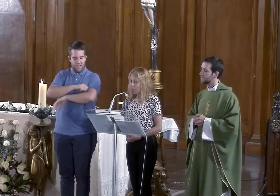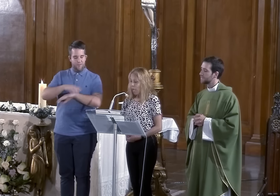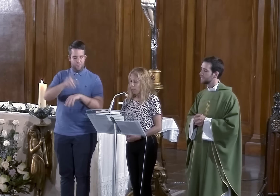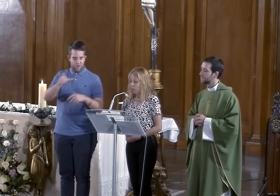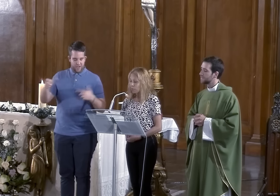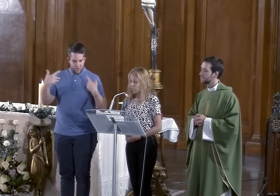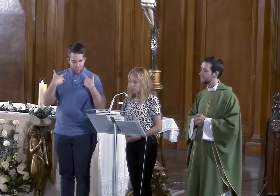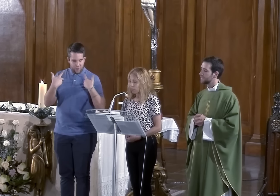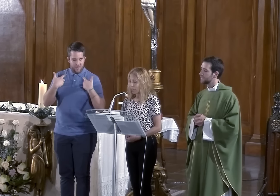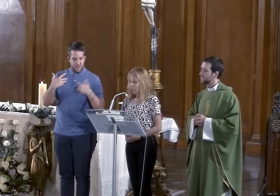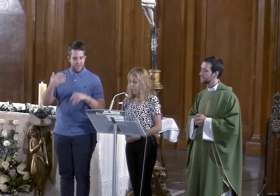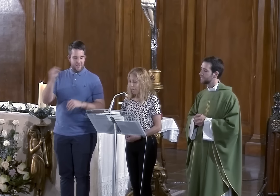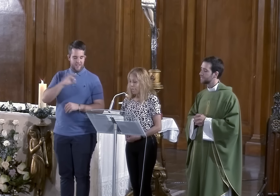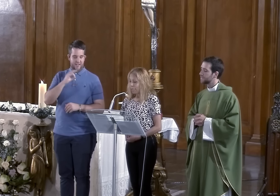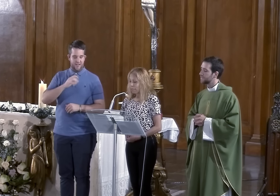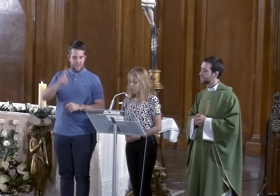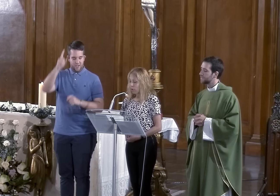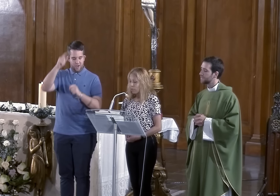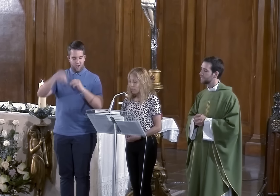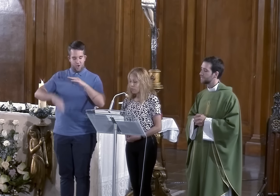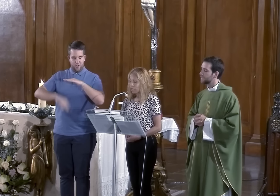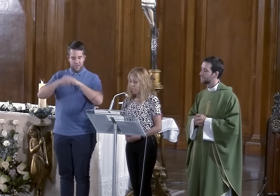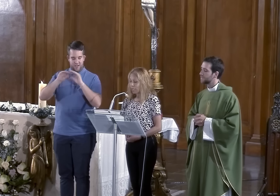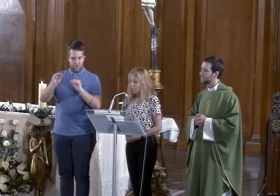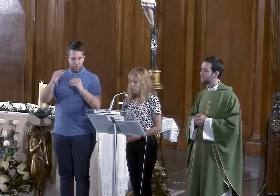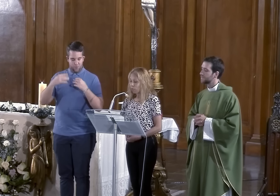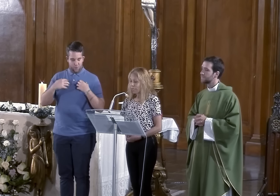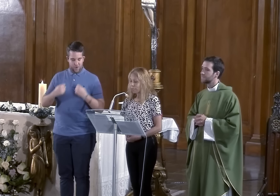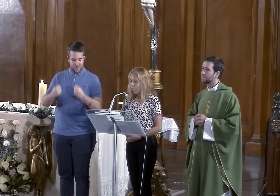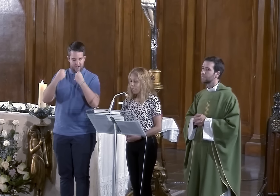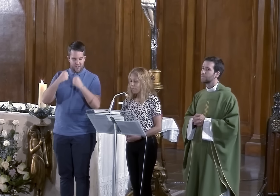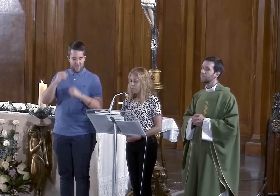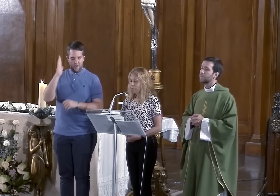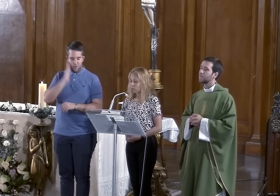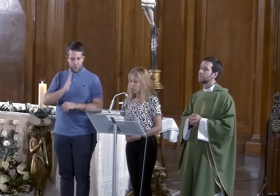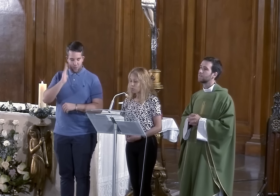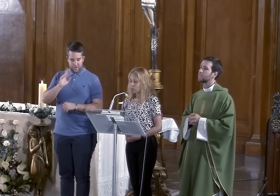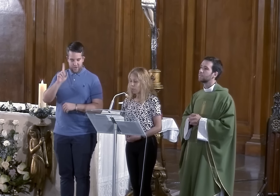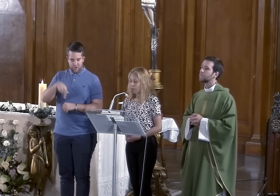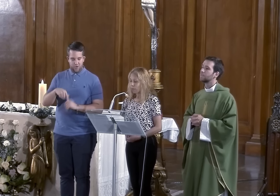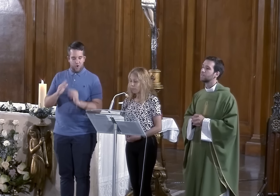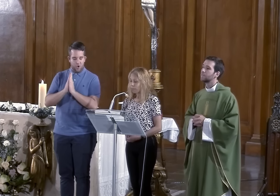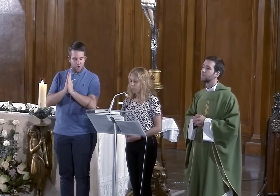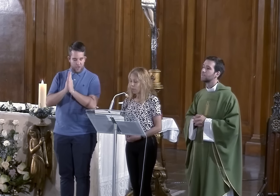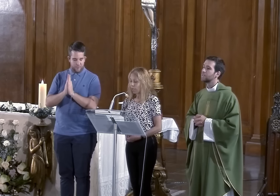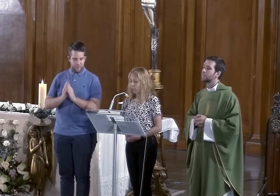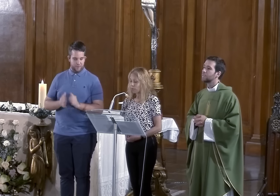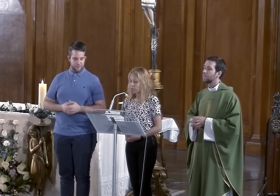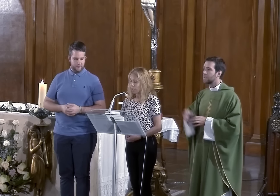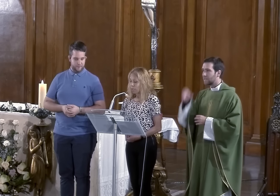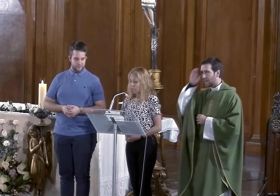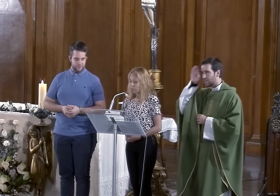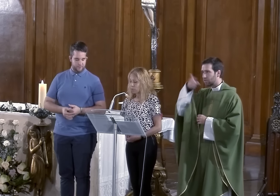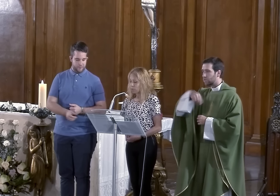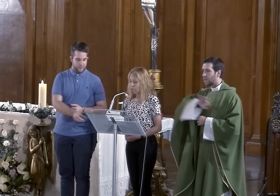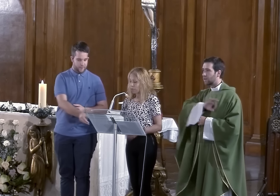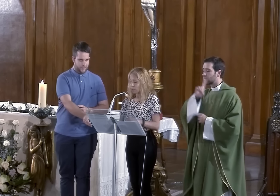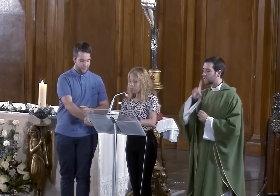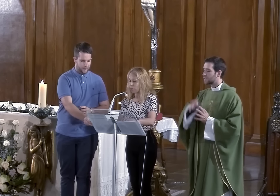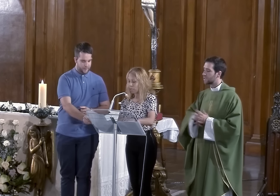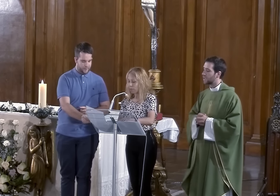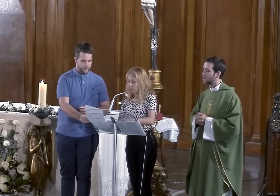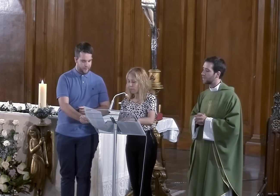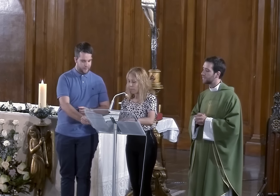pobres, por los que sufren, que el Señor los llene de su fuerza y de su consuelo. Oremos.